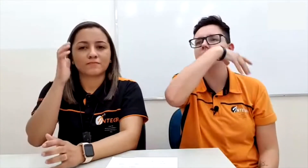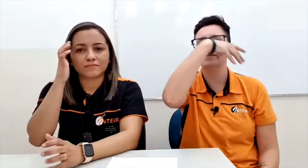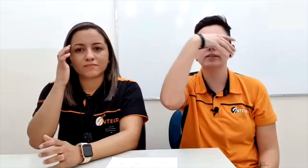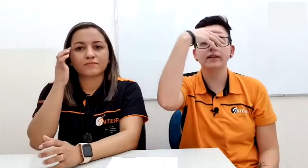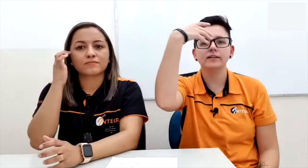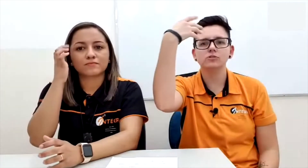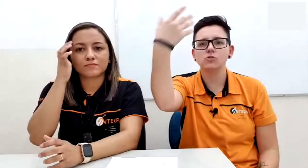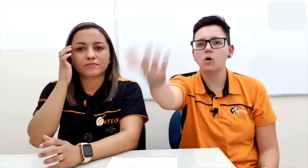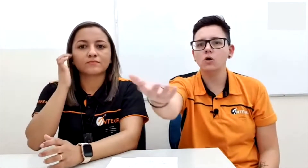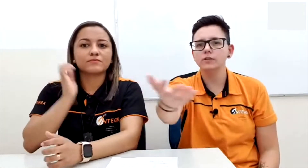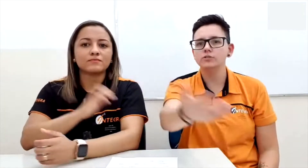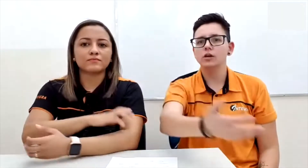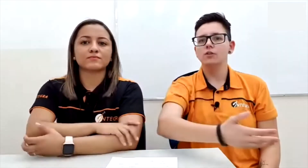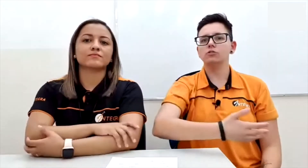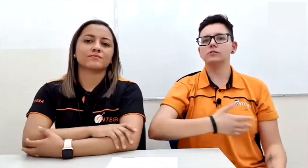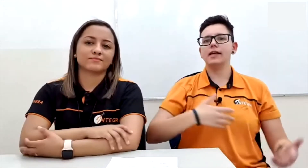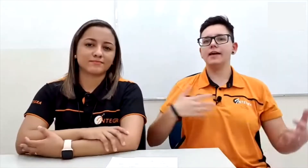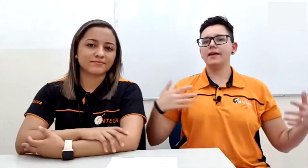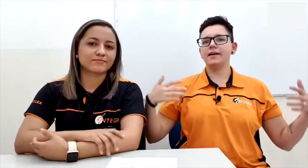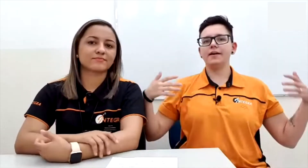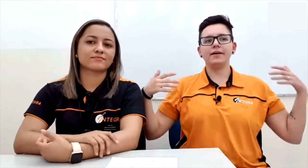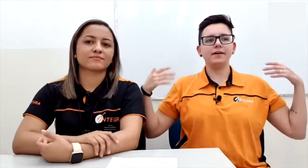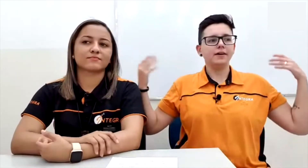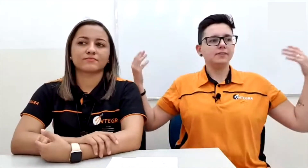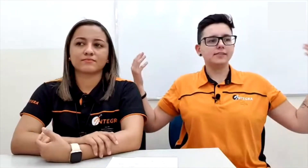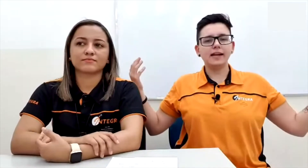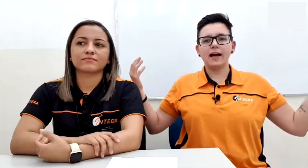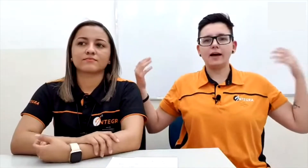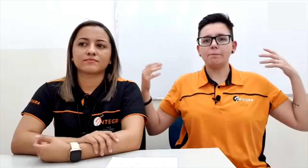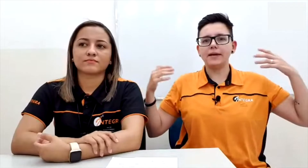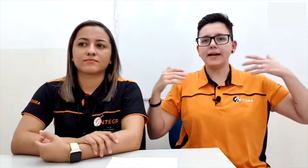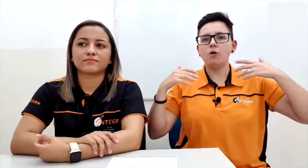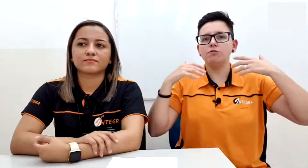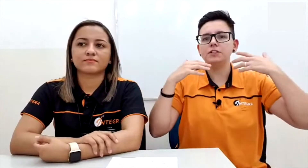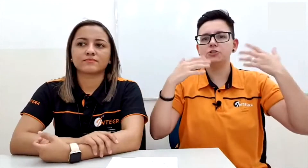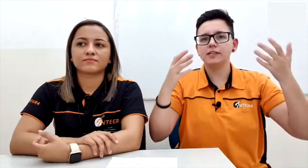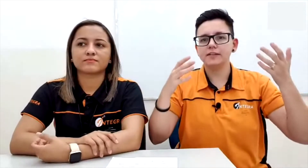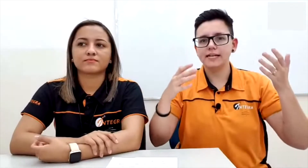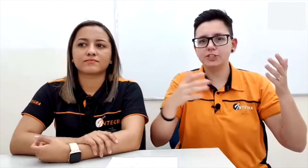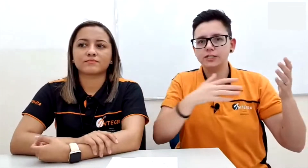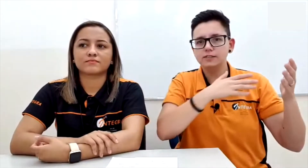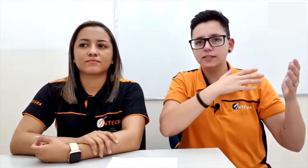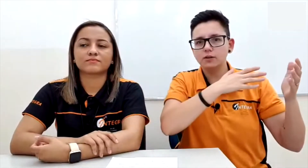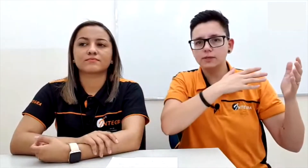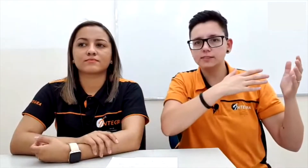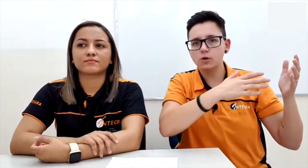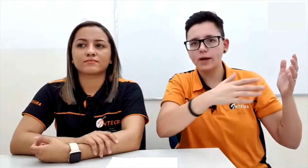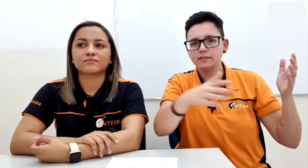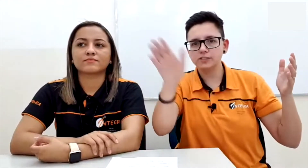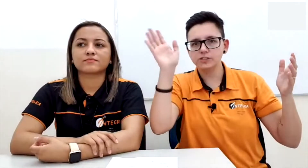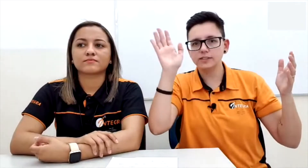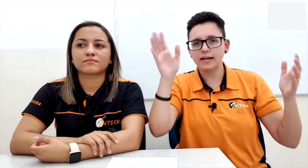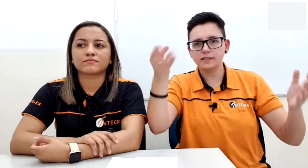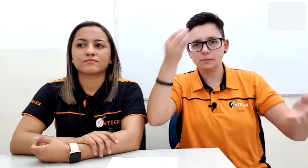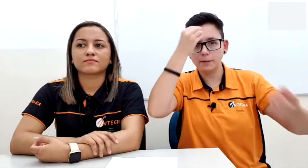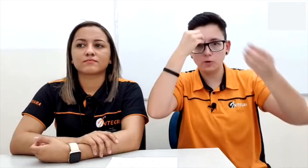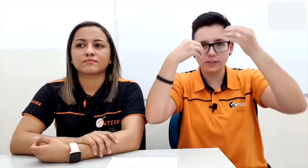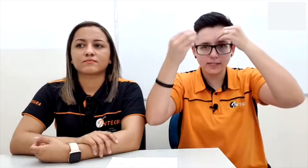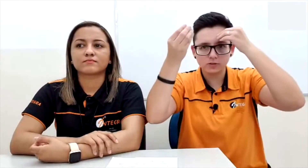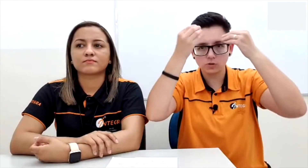sinais aleatórios, você, sei lá, pegar um vídeo na internet que ensina uma sequência de sinais e memorizar todos